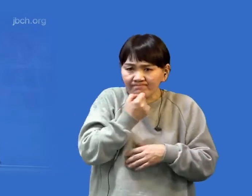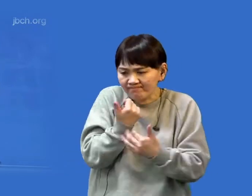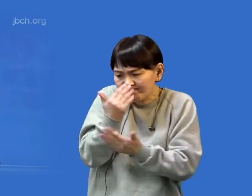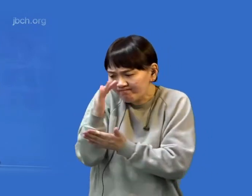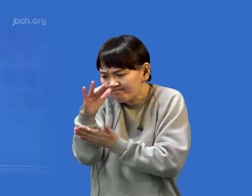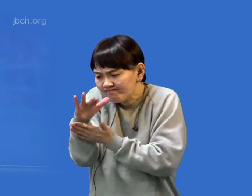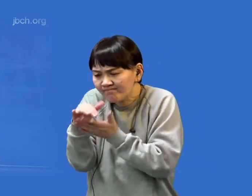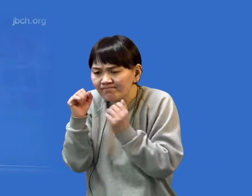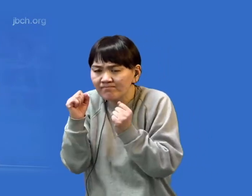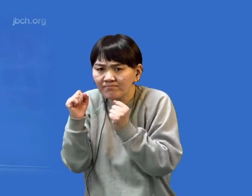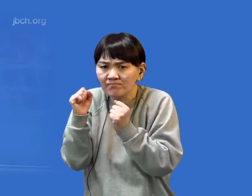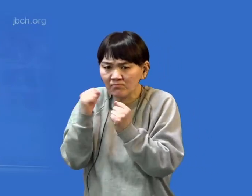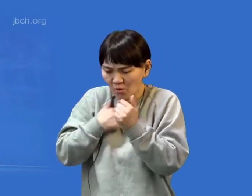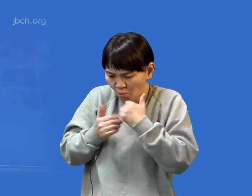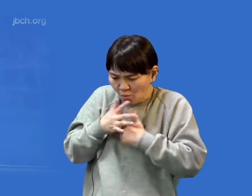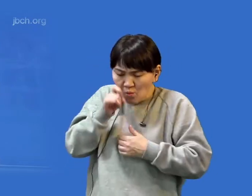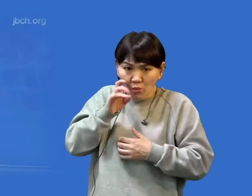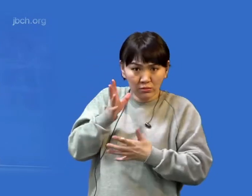эцэг ихтэй дуулуургүй